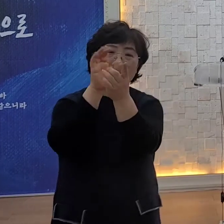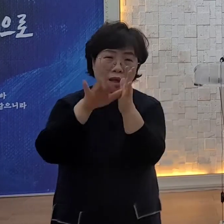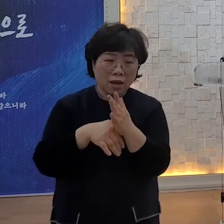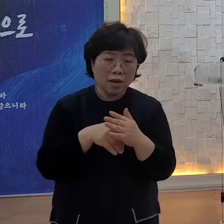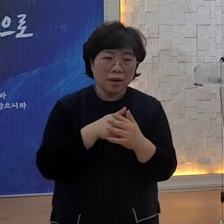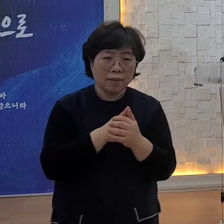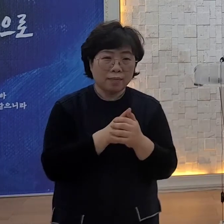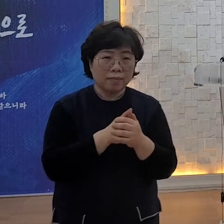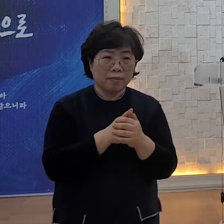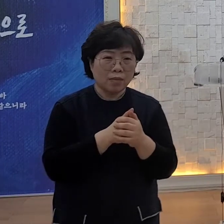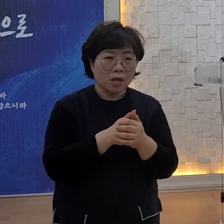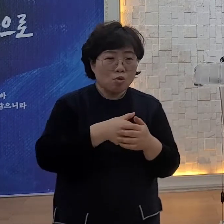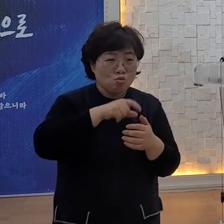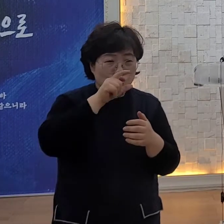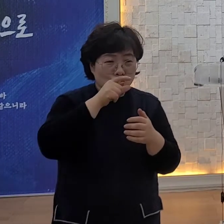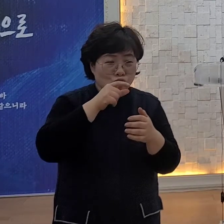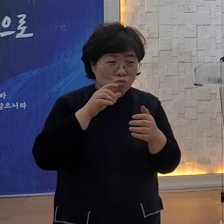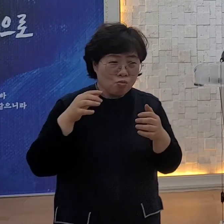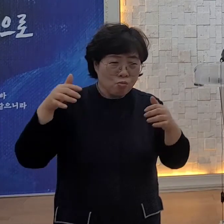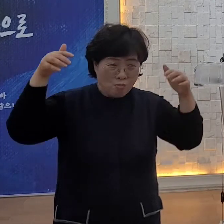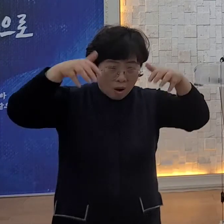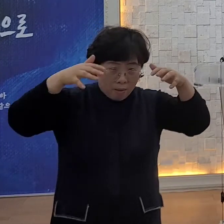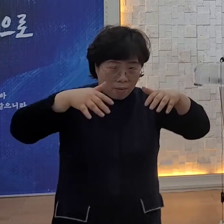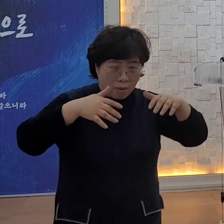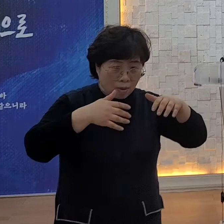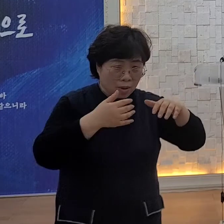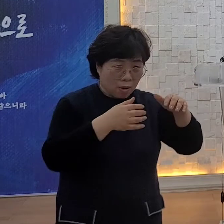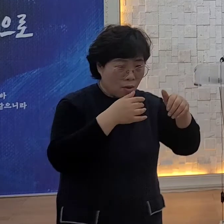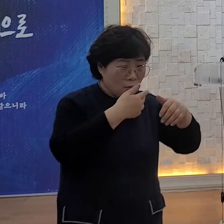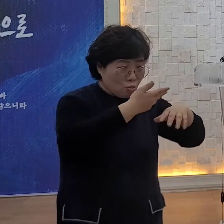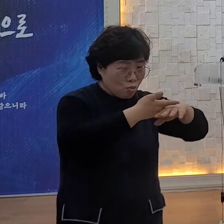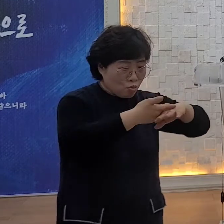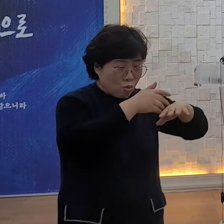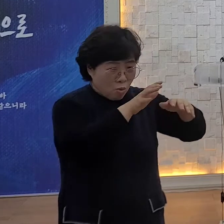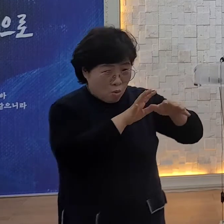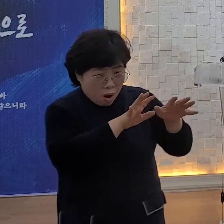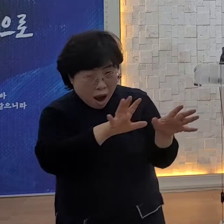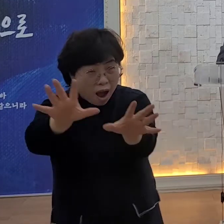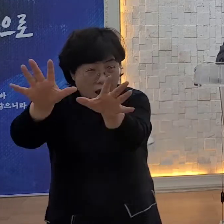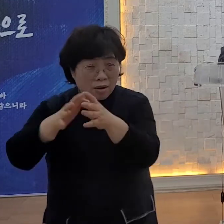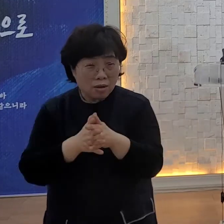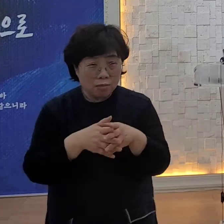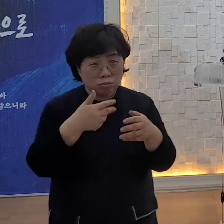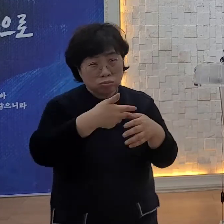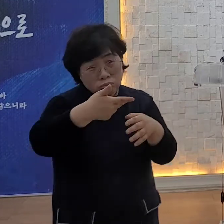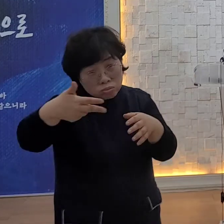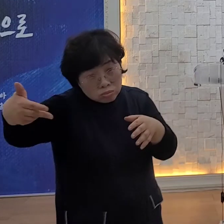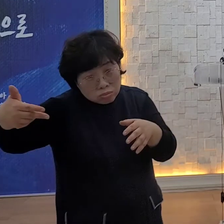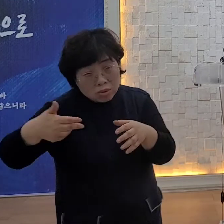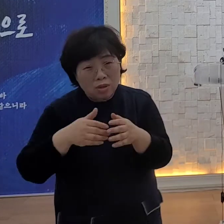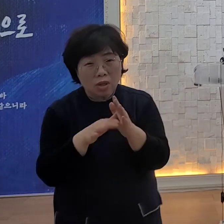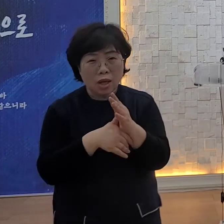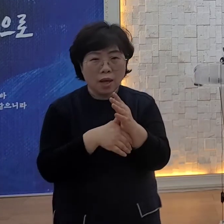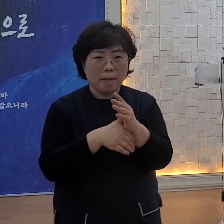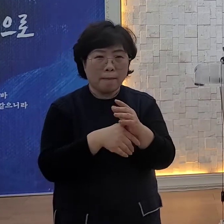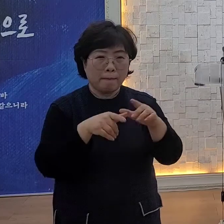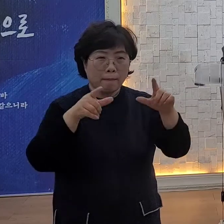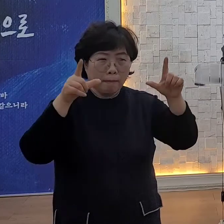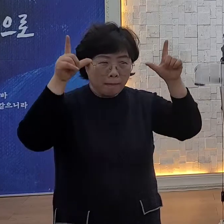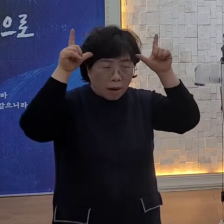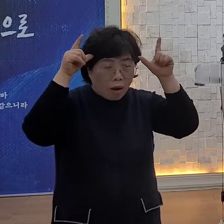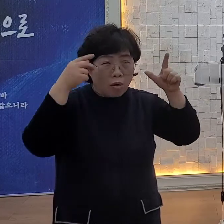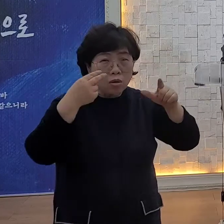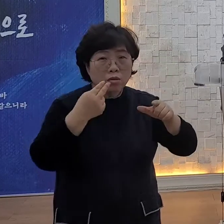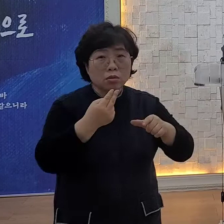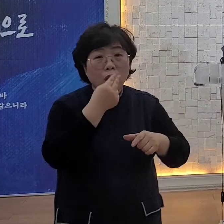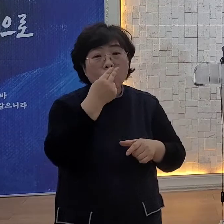이 물에 떠내려가면 막 전부 다 사람들 떠내려가잖아요. 쓰나미나 이런 거 와보세요. 전부 다 떠내려갑니다. 그런데